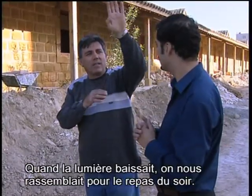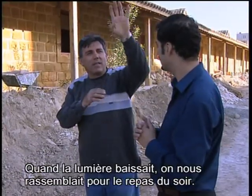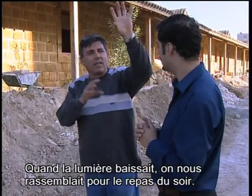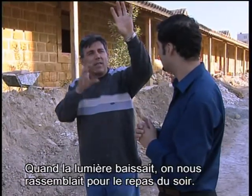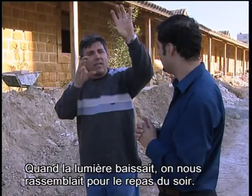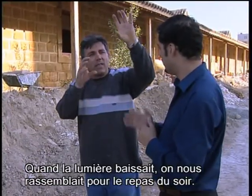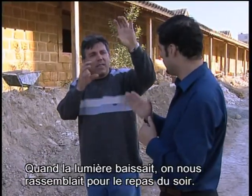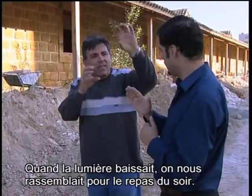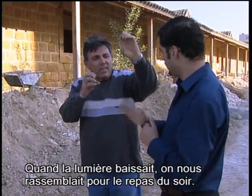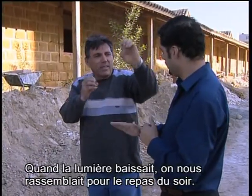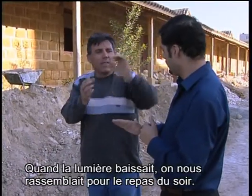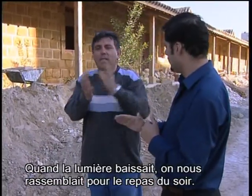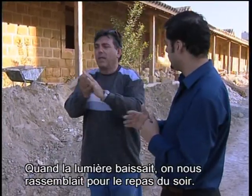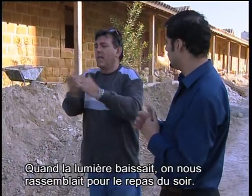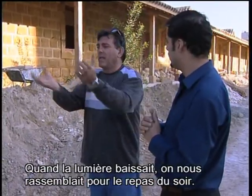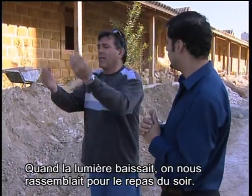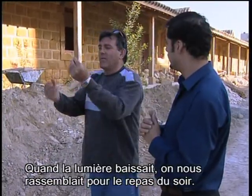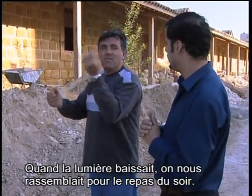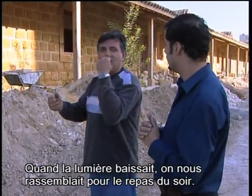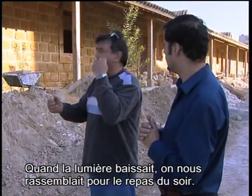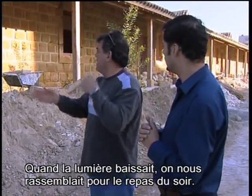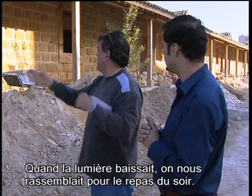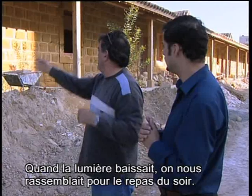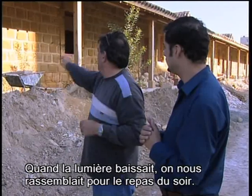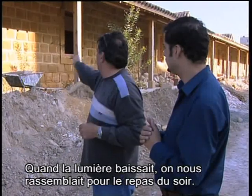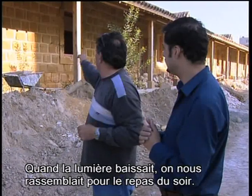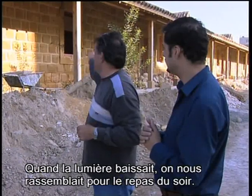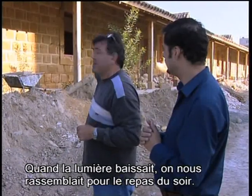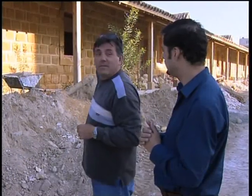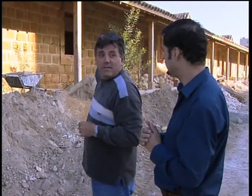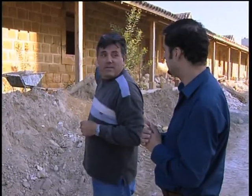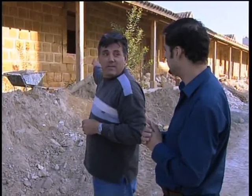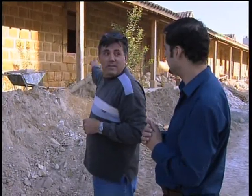Quand la lumière baissait, on nous rassemblait pour le repas du soir.